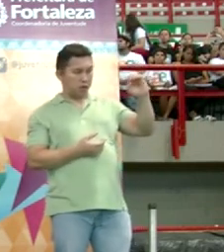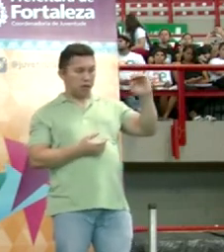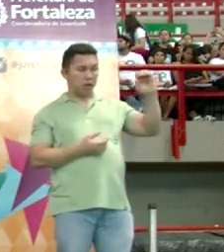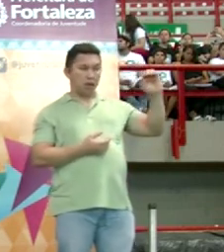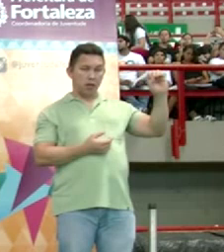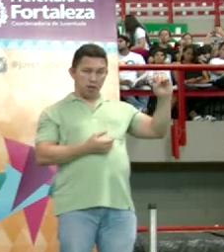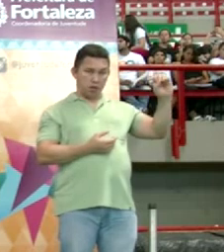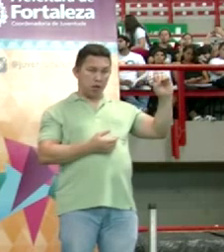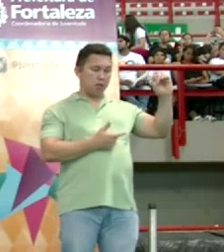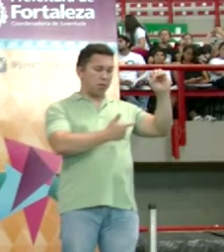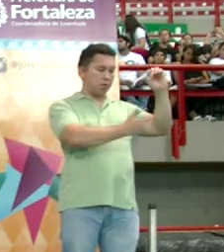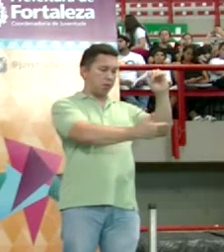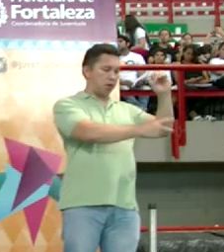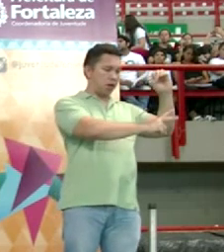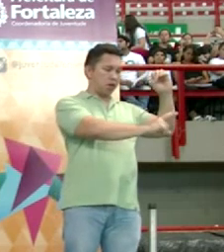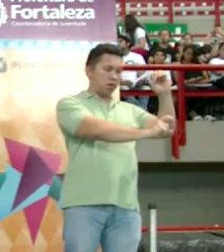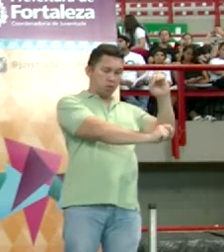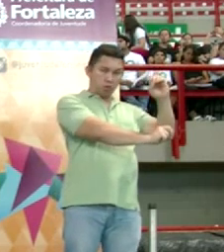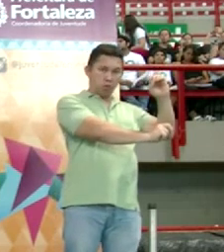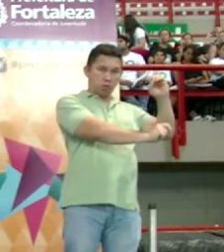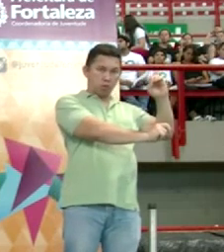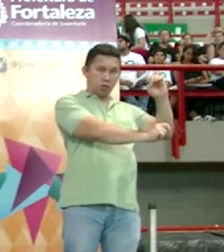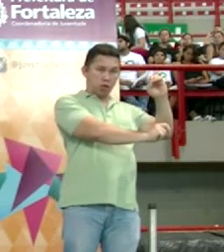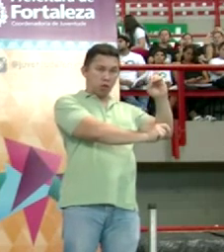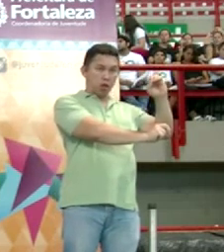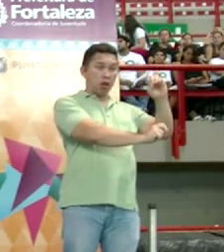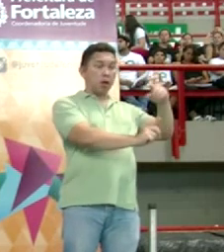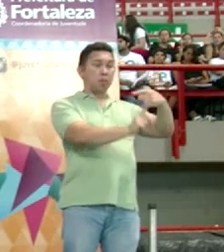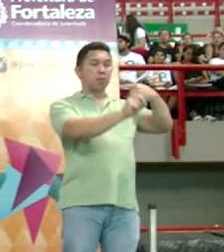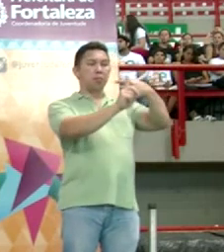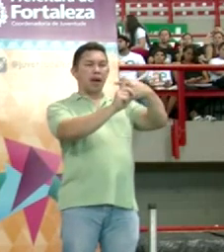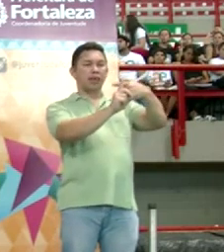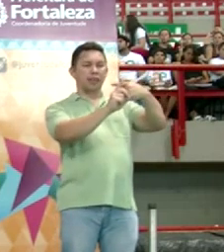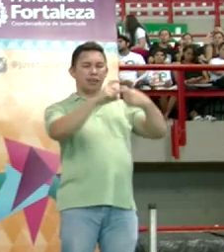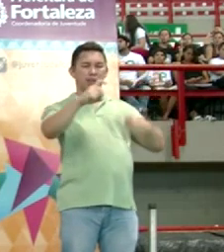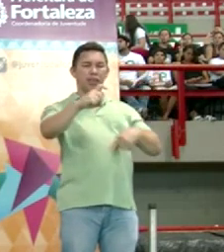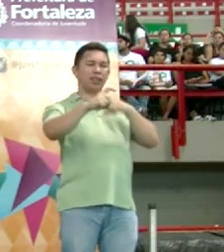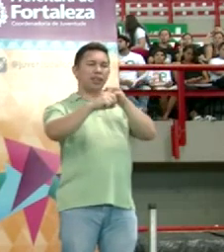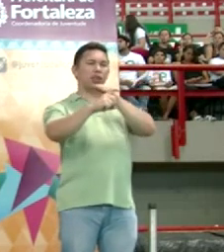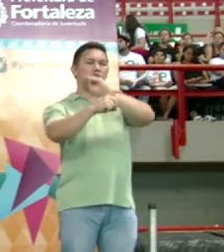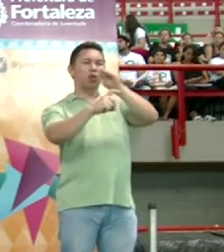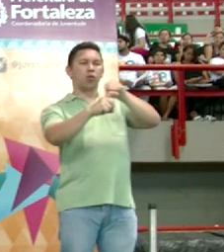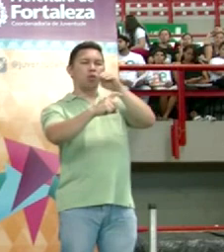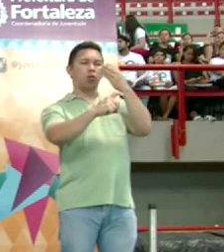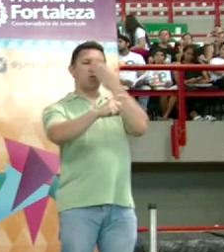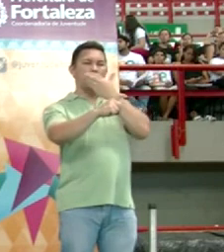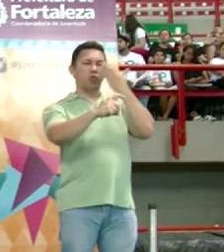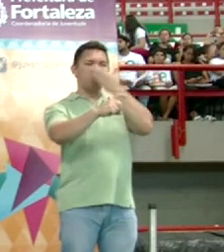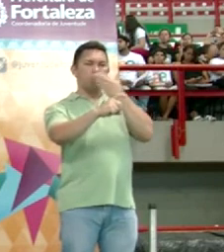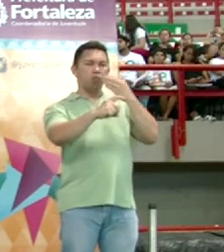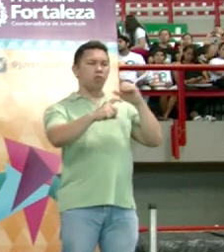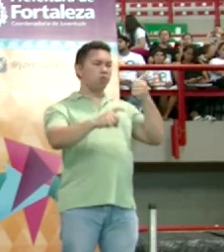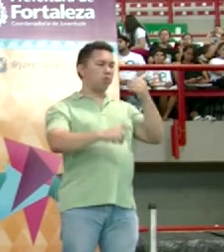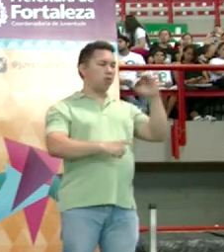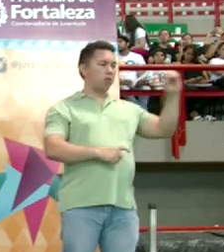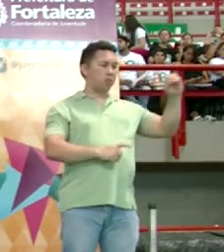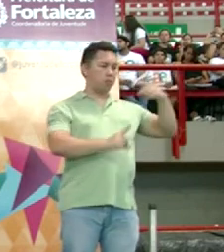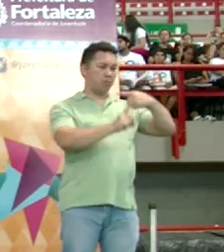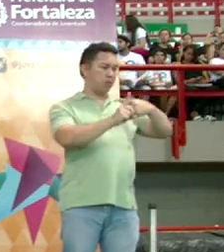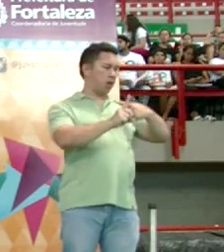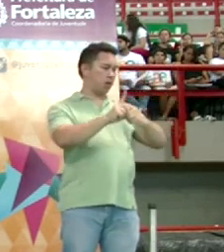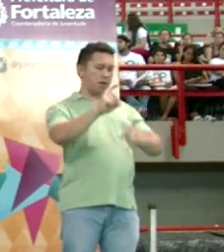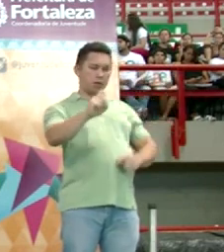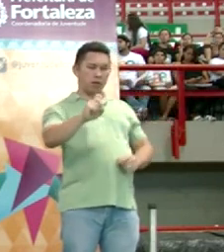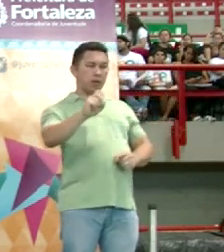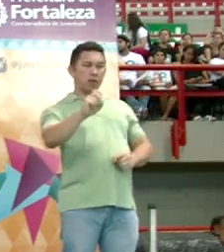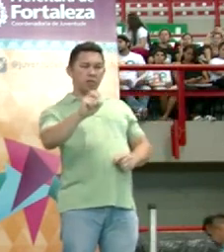para 250. Não era? Só que eu acrescentei açúcar. Então aquele 100 aumentou X.